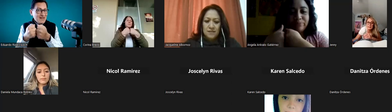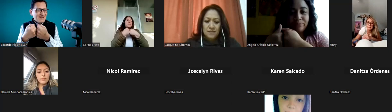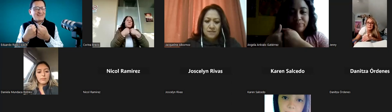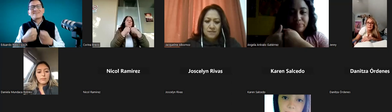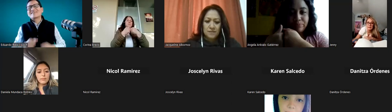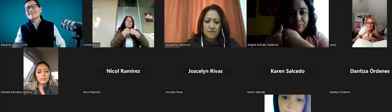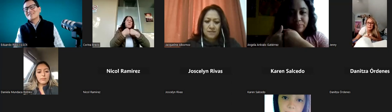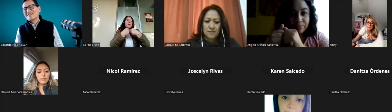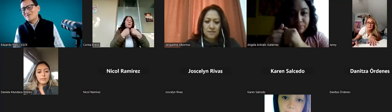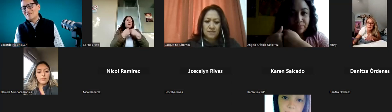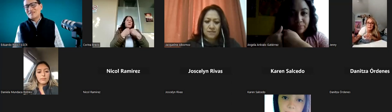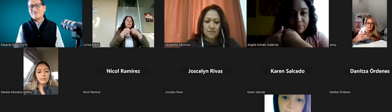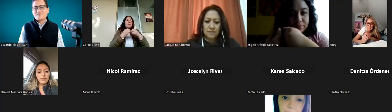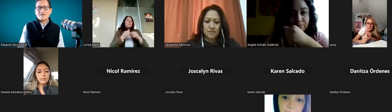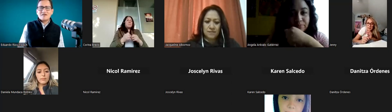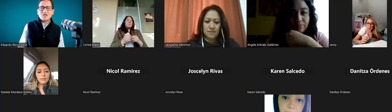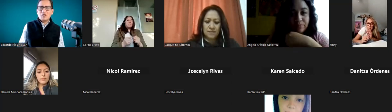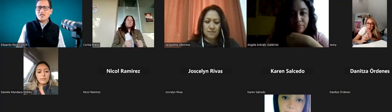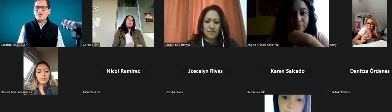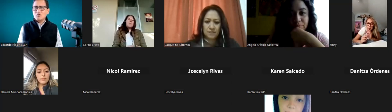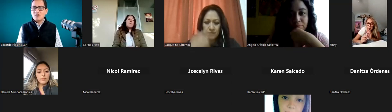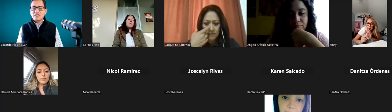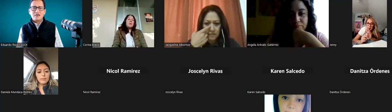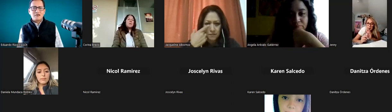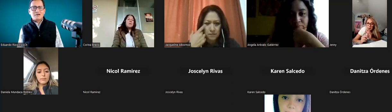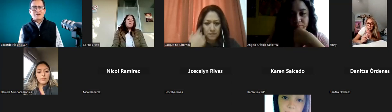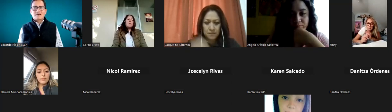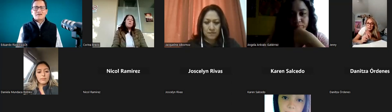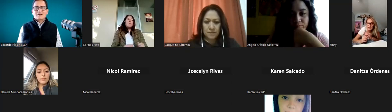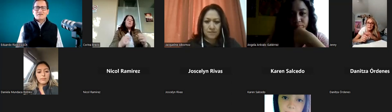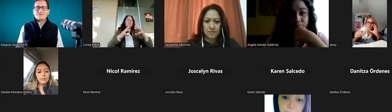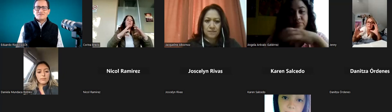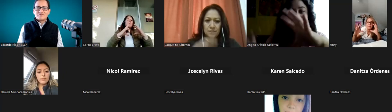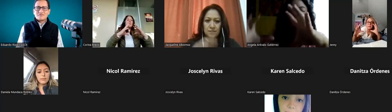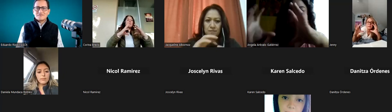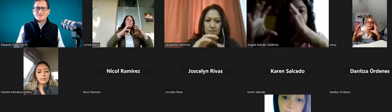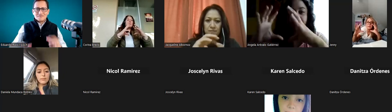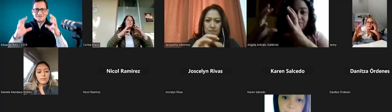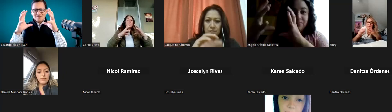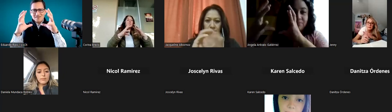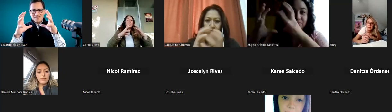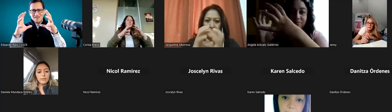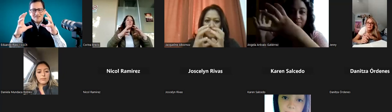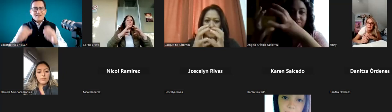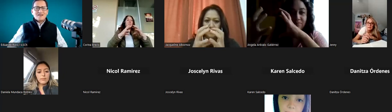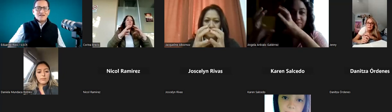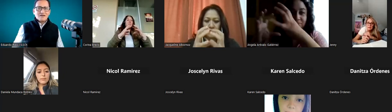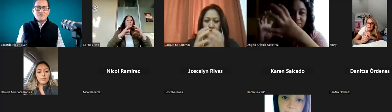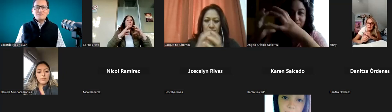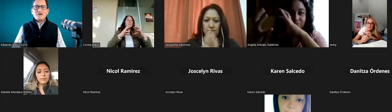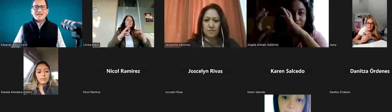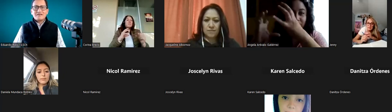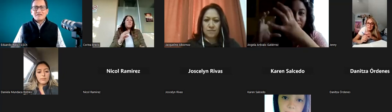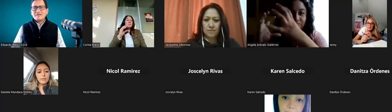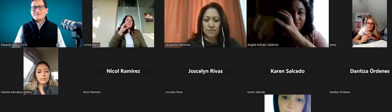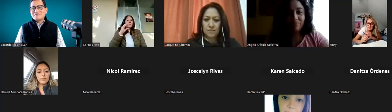Pan. Un pan, ¿cierto? Sí. Muy bien. ¿Una pelota? ¿Cómo una pelota? Grande, con las dos manos, redondita. Ya. Yeah.